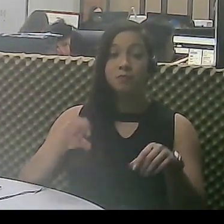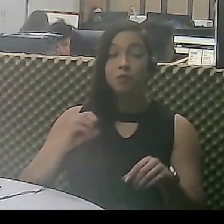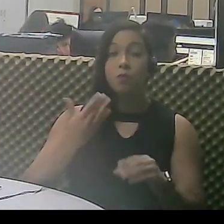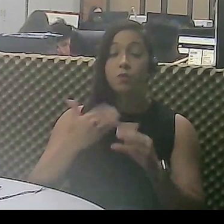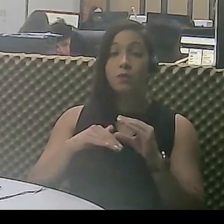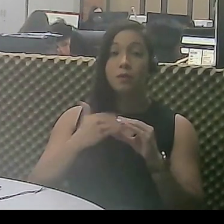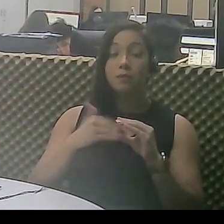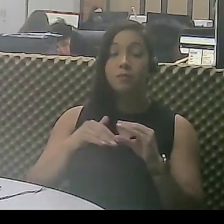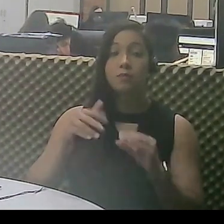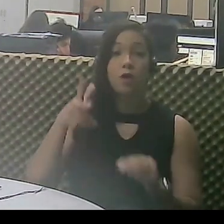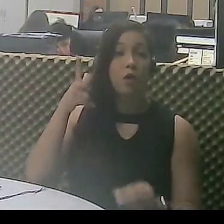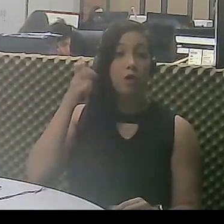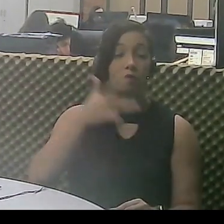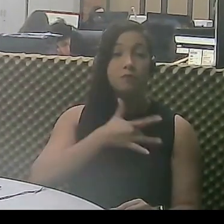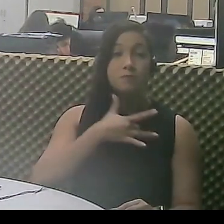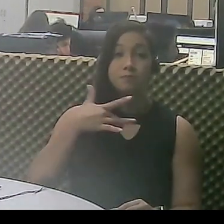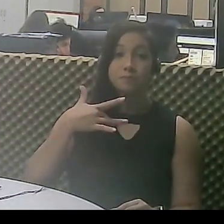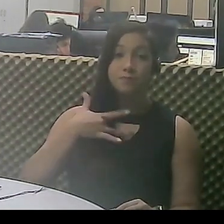e-mail